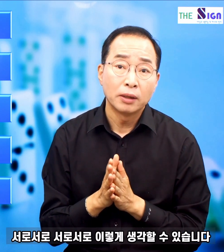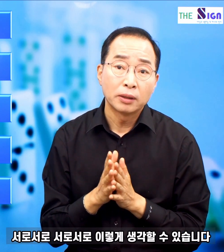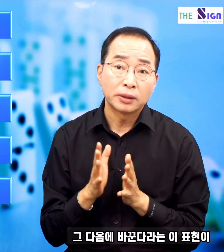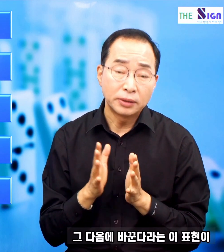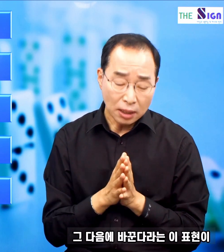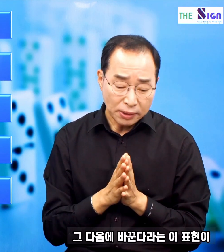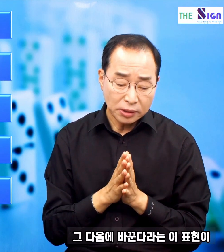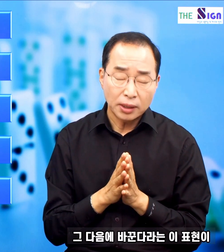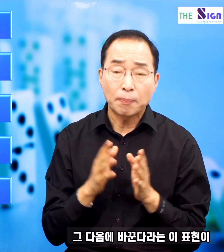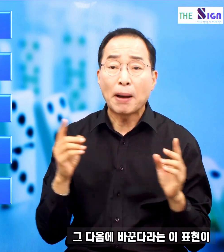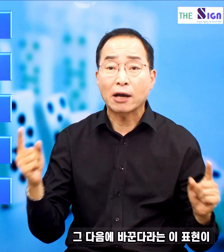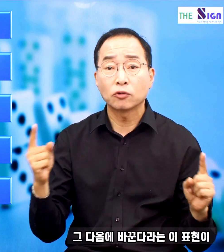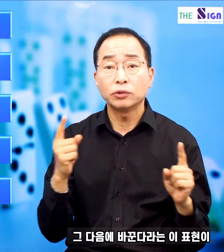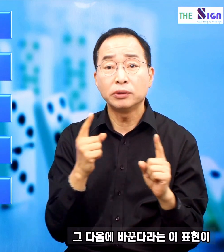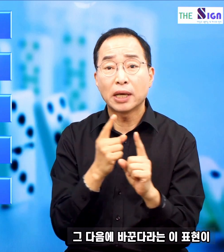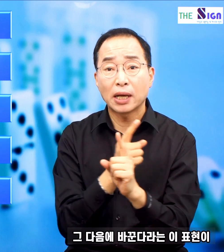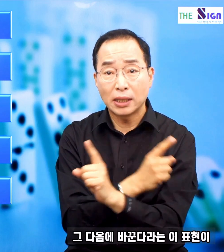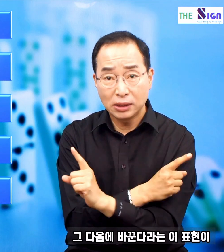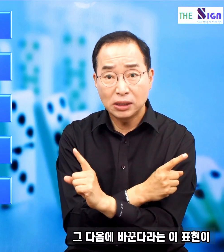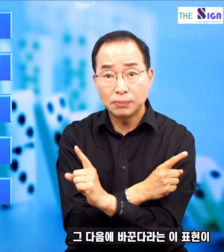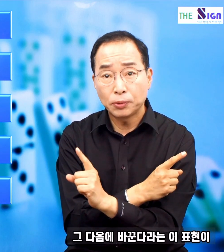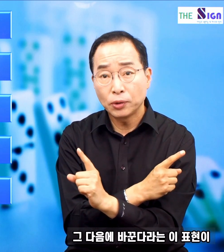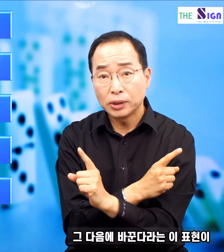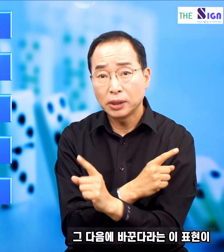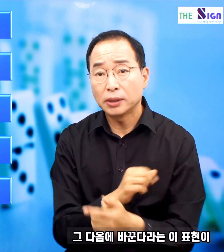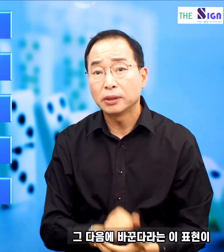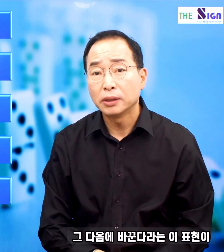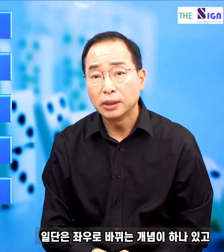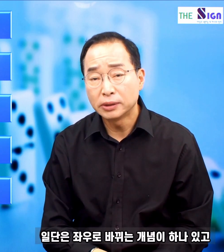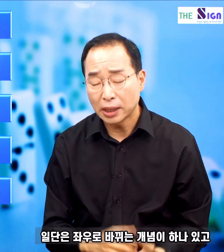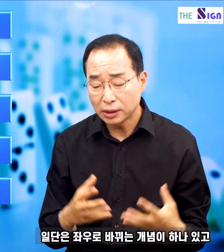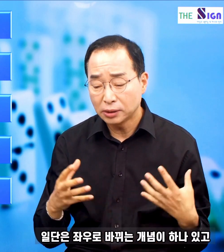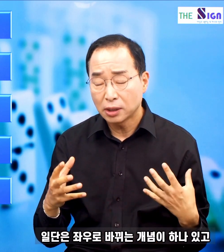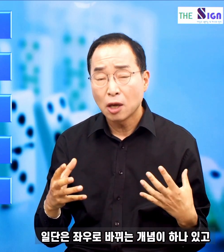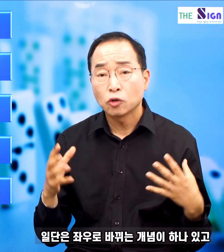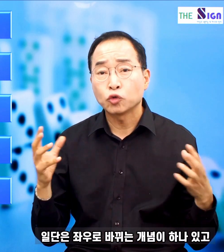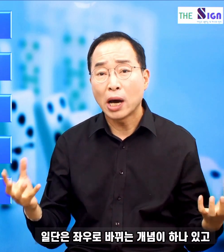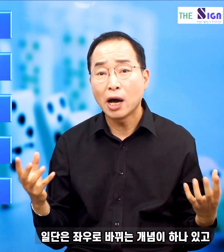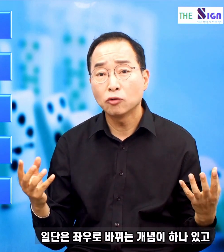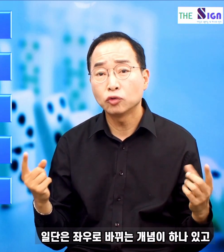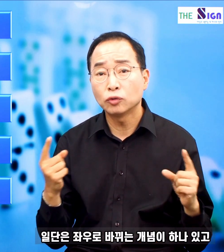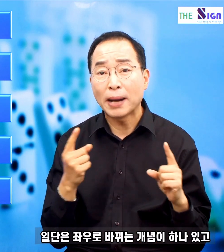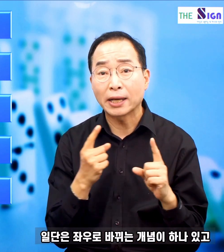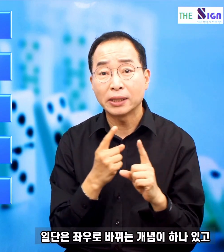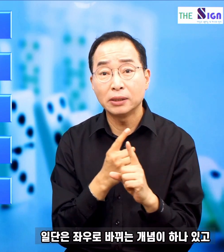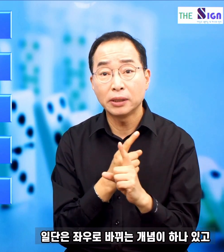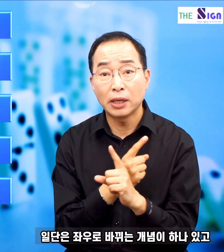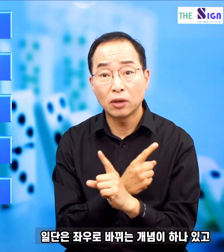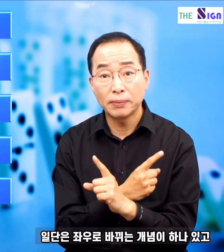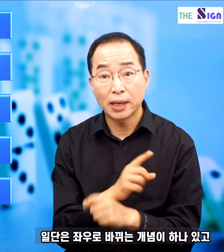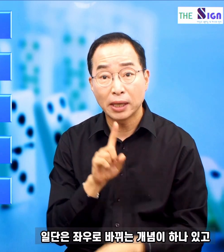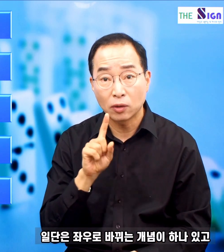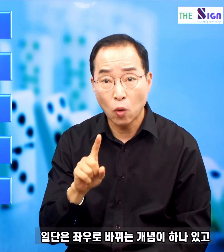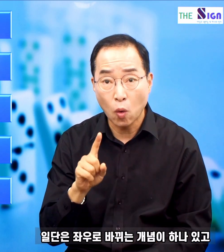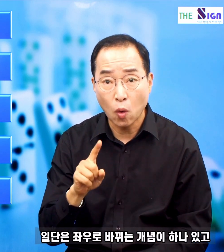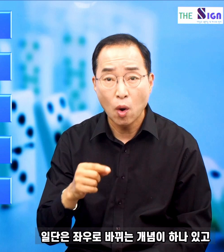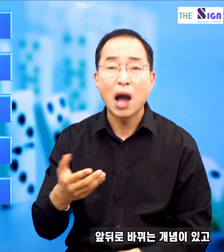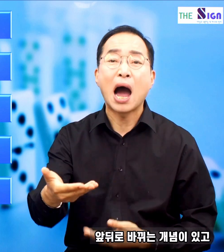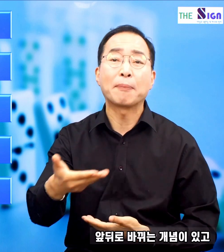그 다음에 이제 바꾼다라는 이 표현이 일단은 좌우로 바뀌는 개념이 하나 있고